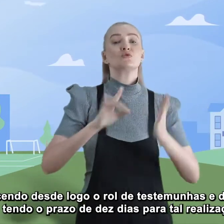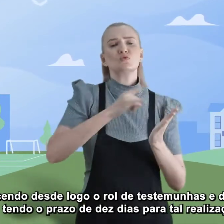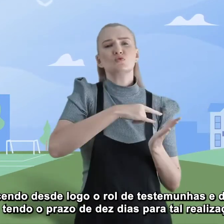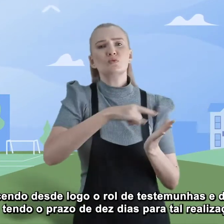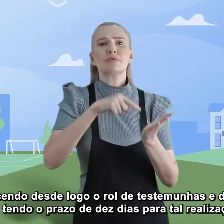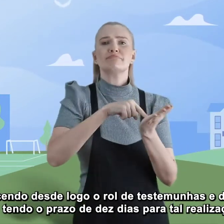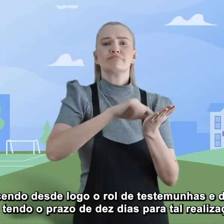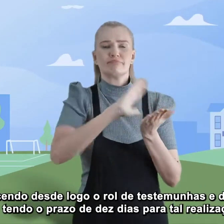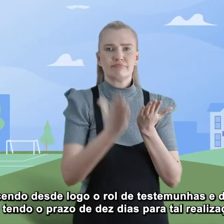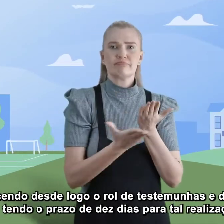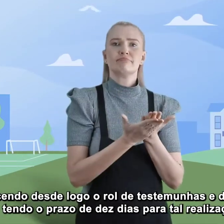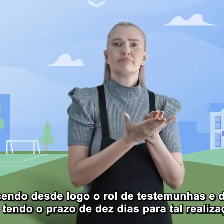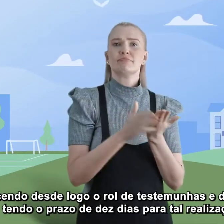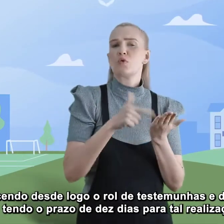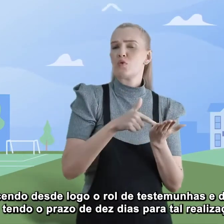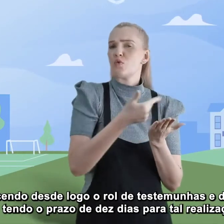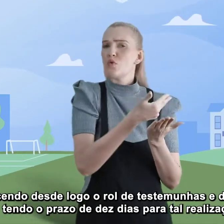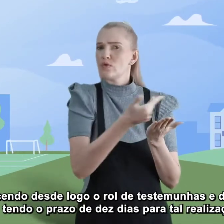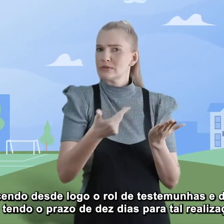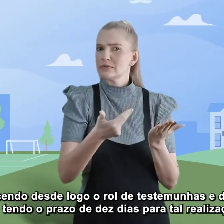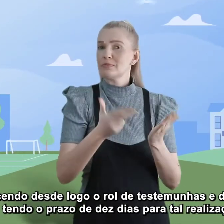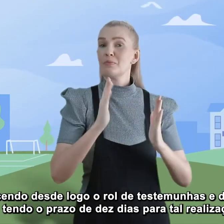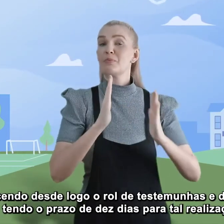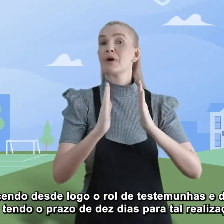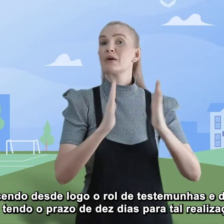10 dias para tal realização.